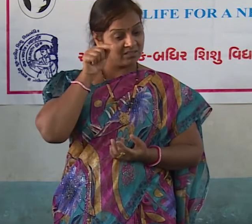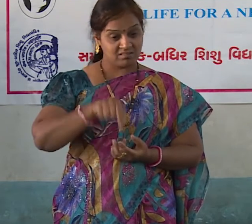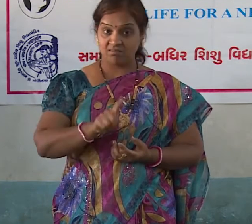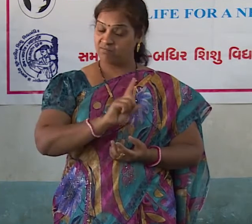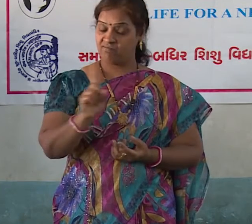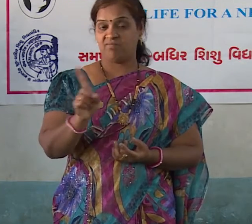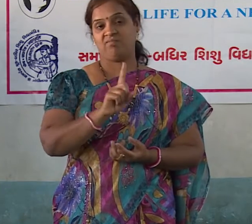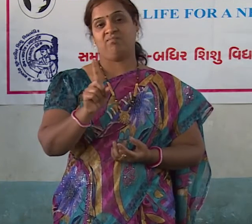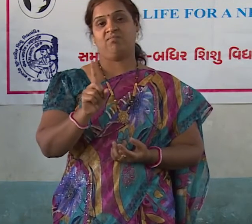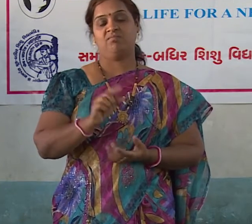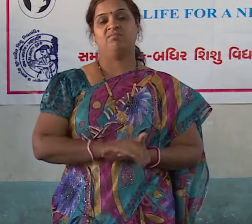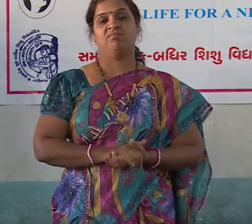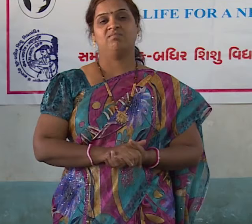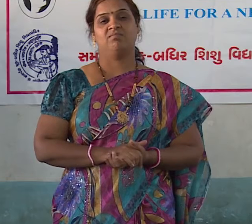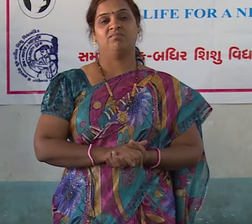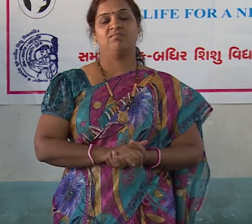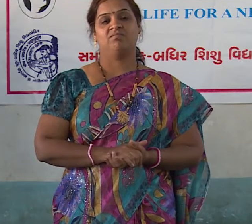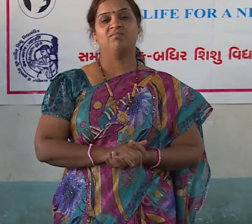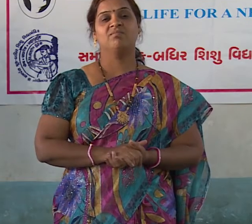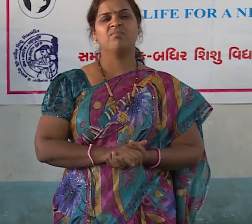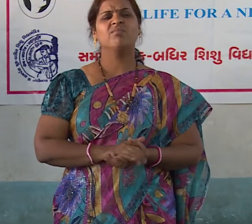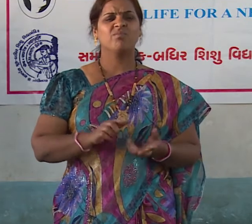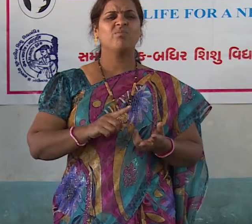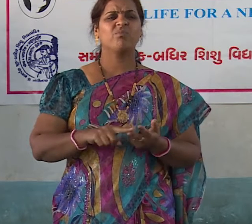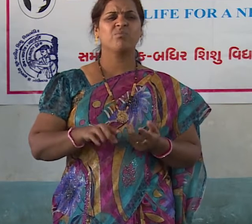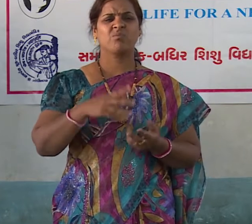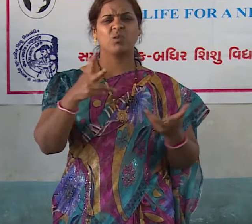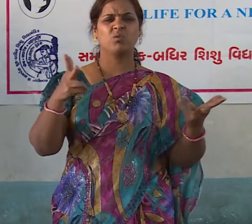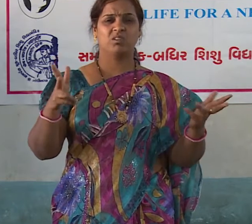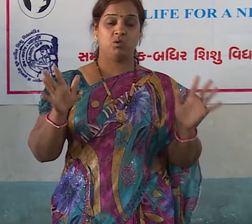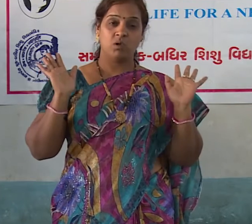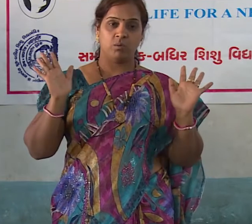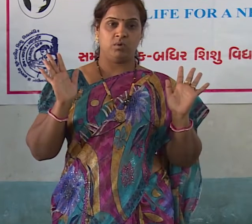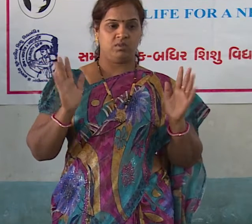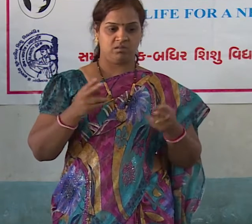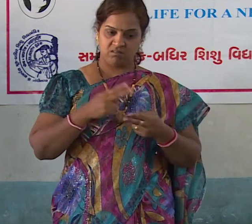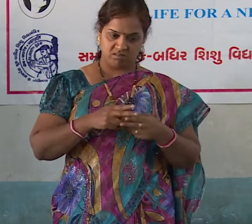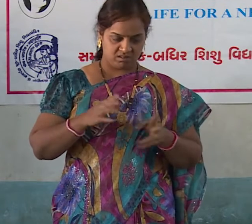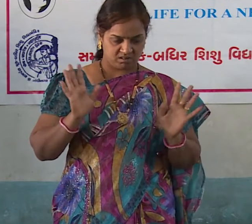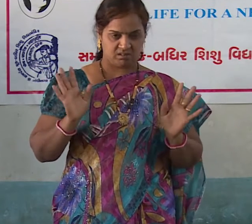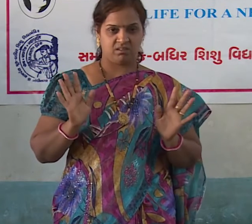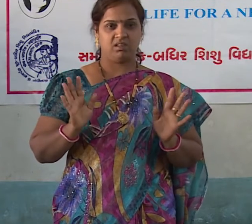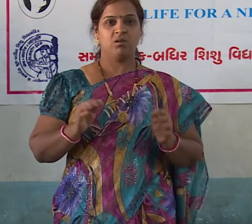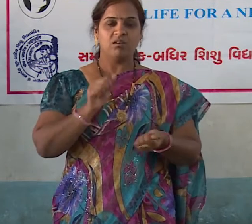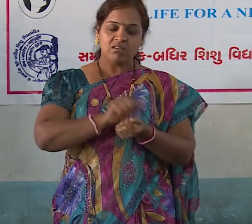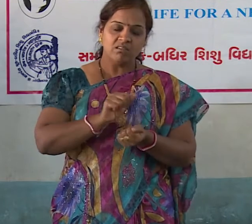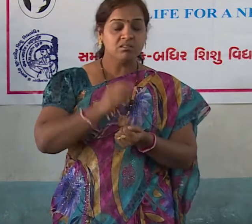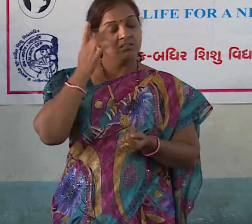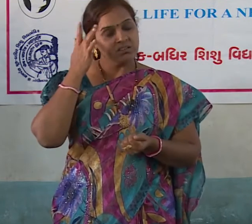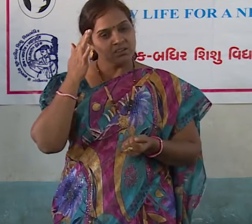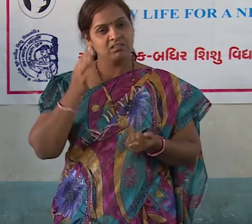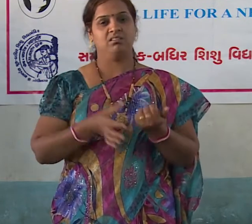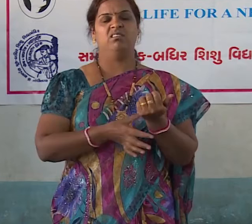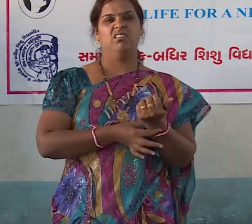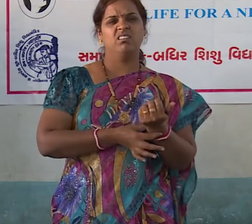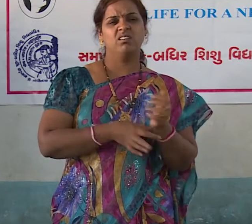ऐसे किसी को तो ये याद आ रहा है मेरे भी कपड़े सूखने डाले हुए, वो कौन उठाएगा। किसी को ये याद आ रहा है कि डॉक्टर के पास जाना था, किसी